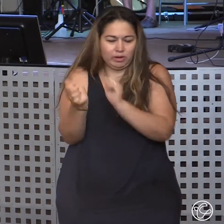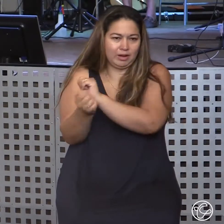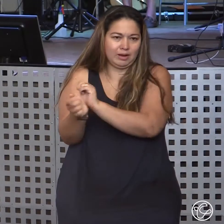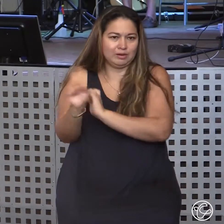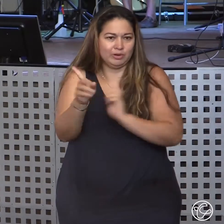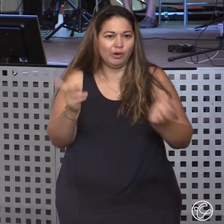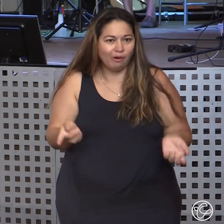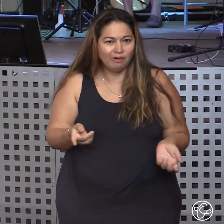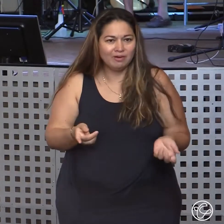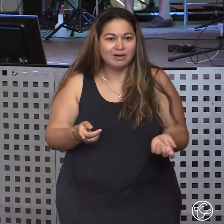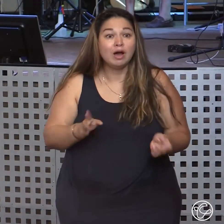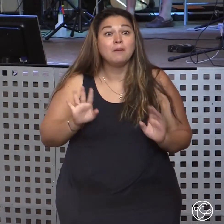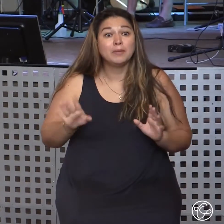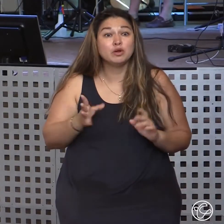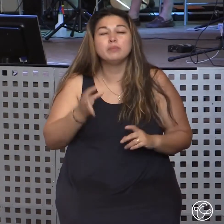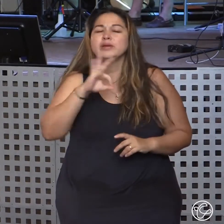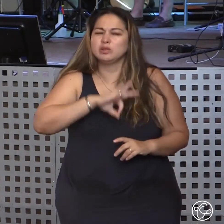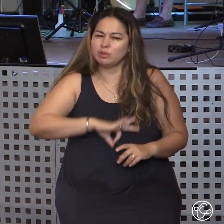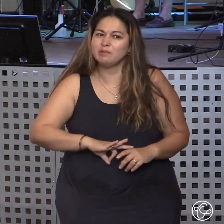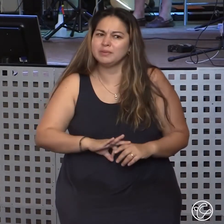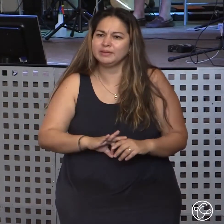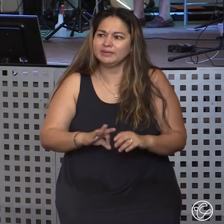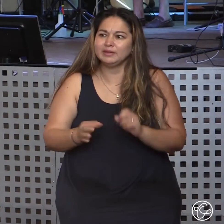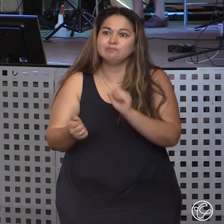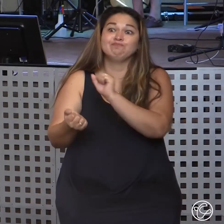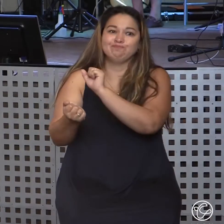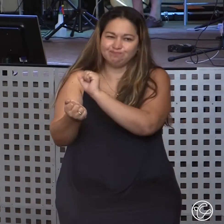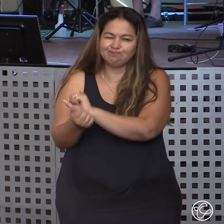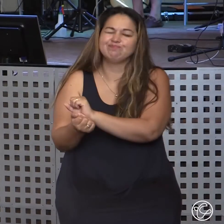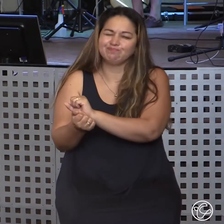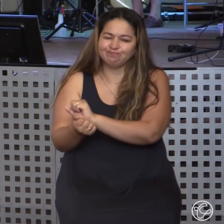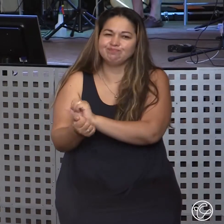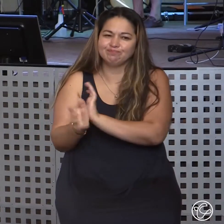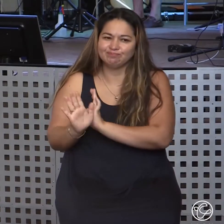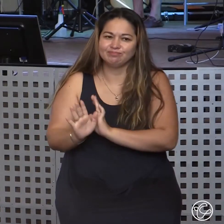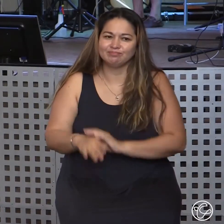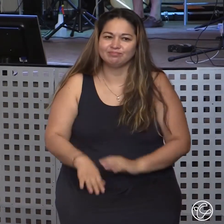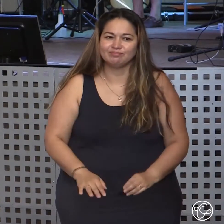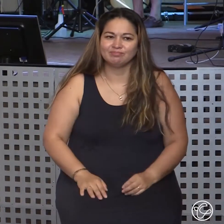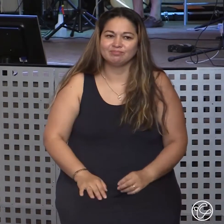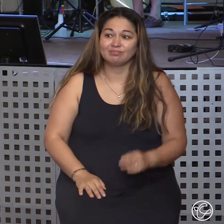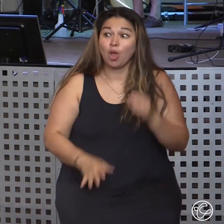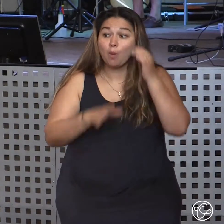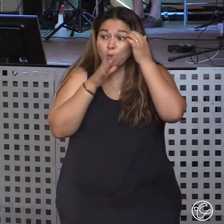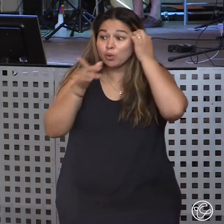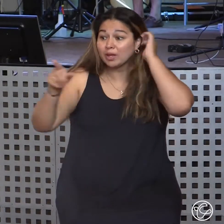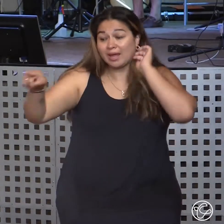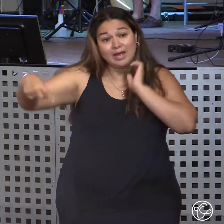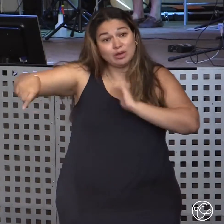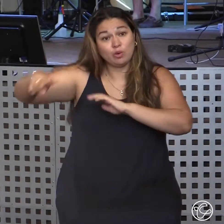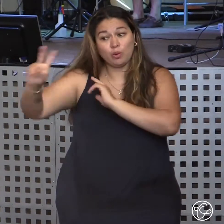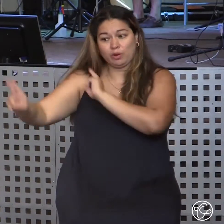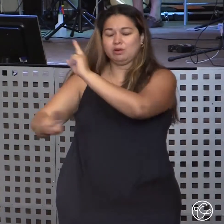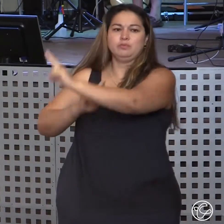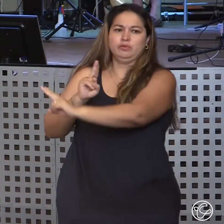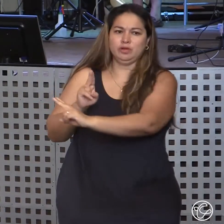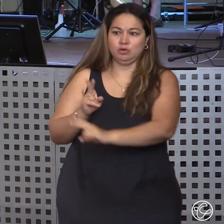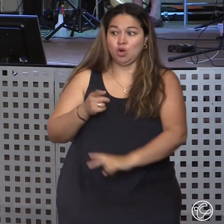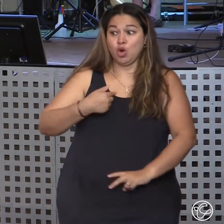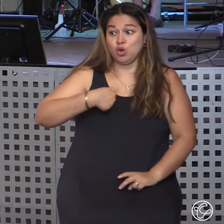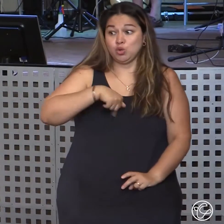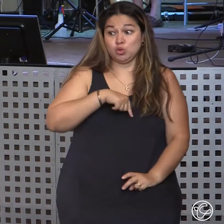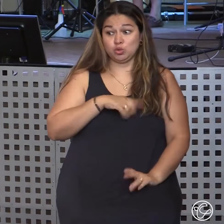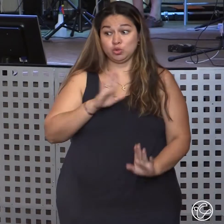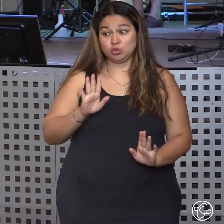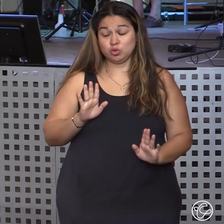respondieron, linaje de Abraham somos y jamás hemos sido esclavos de nadie. Ahí